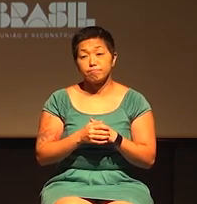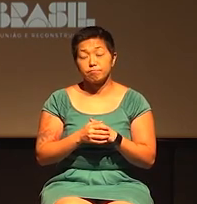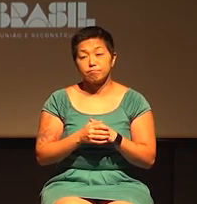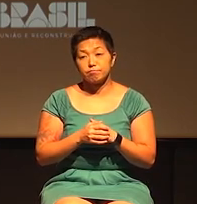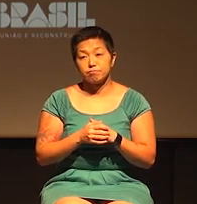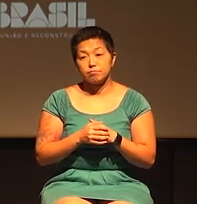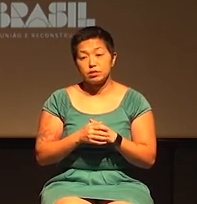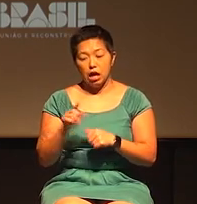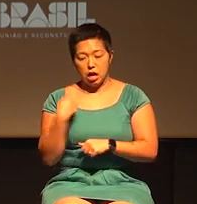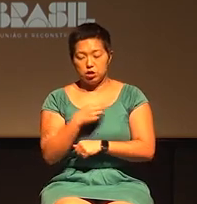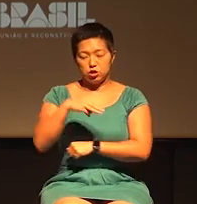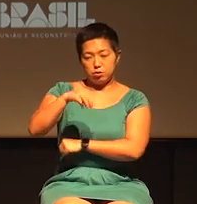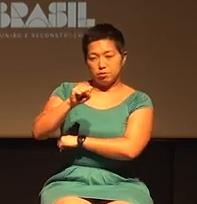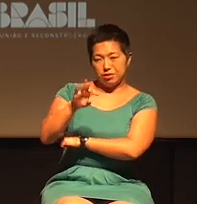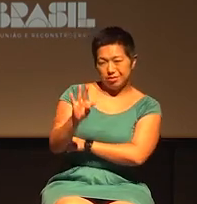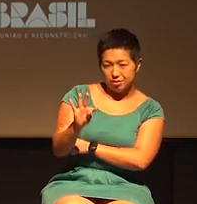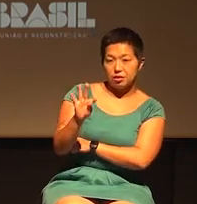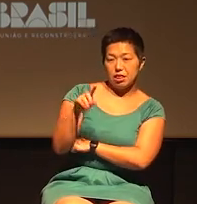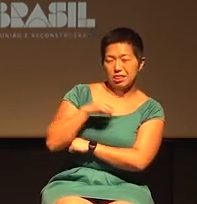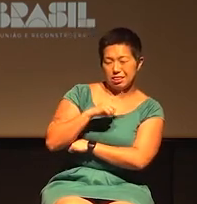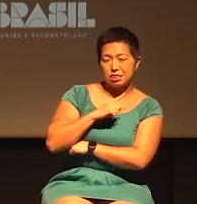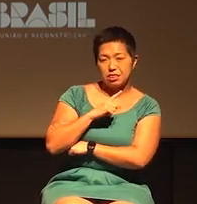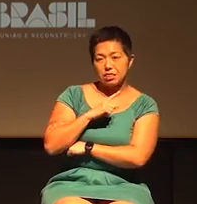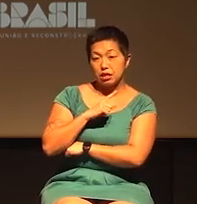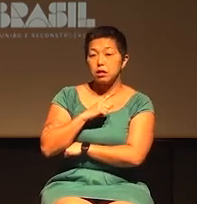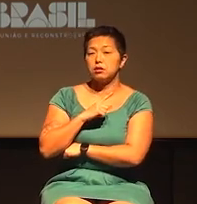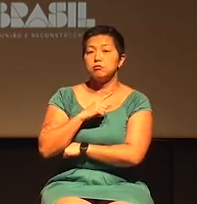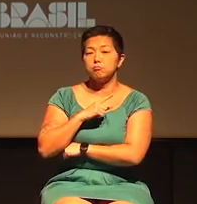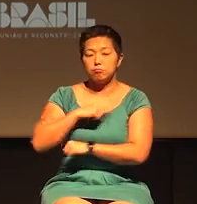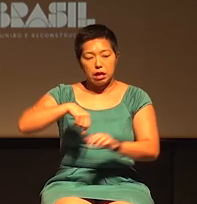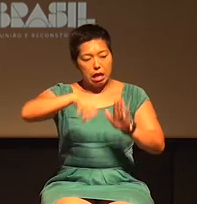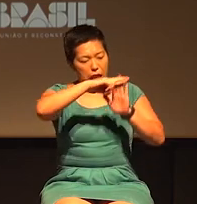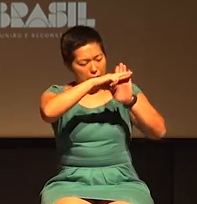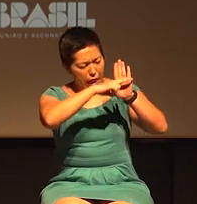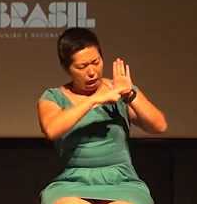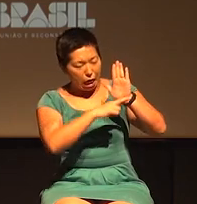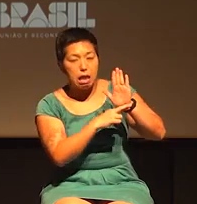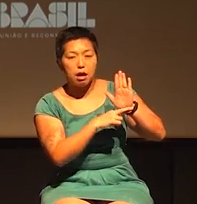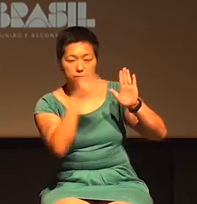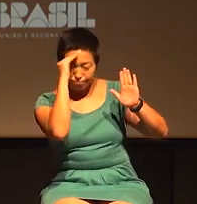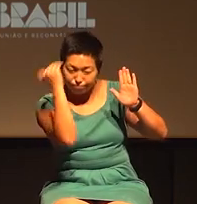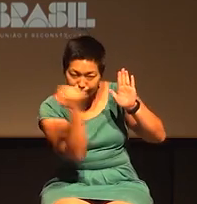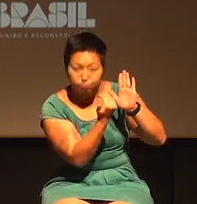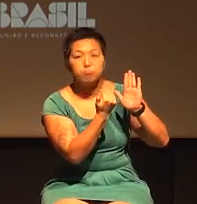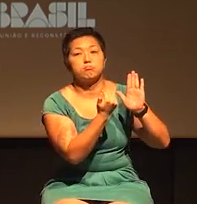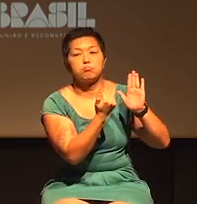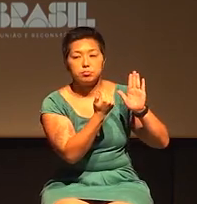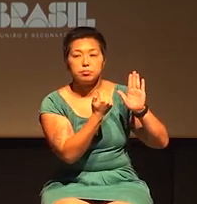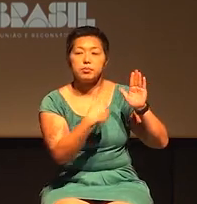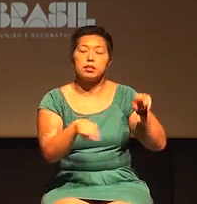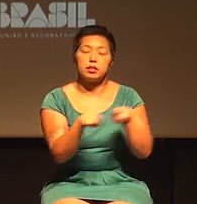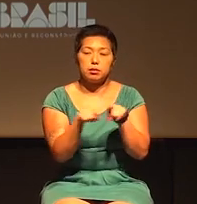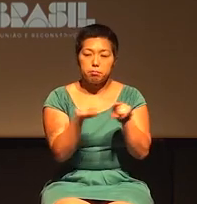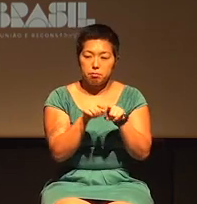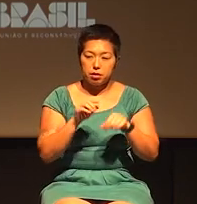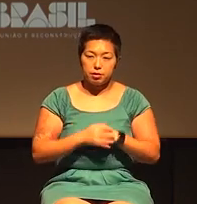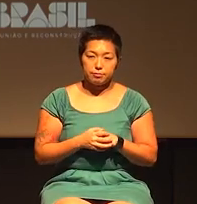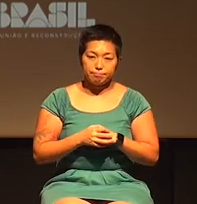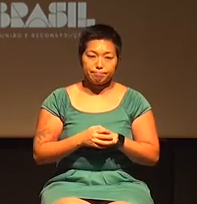gente nós do MST nós temos muito Rigor com isso eh né a gente inclusive